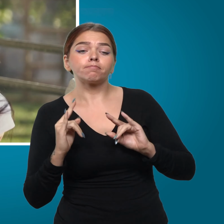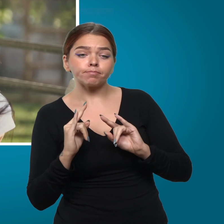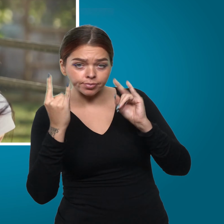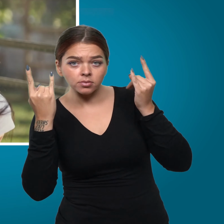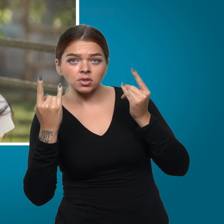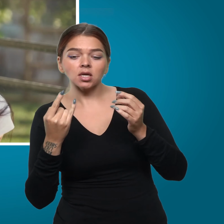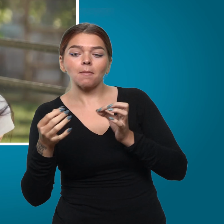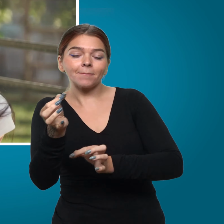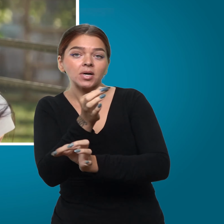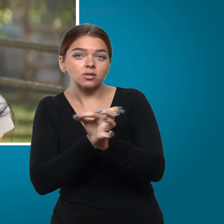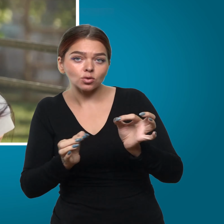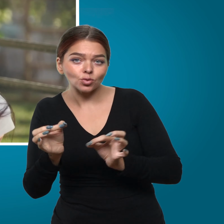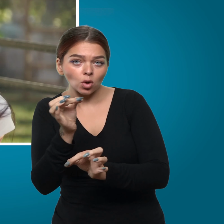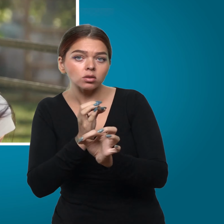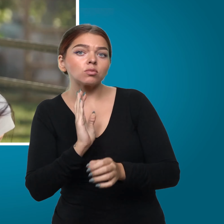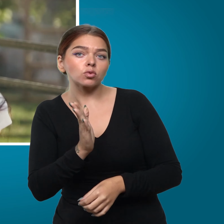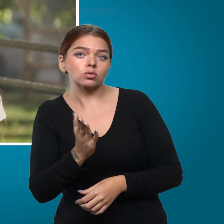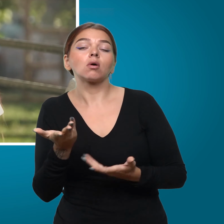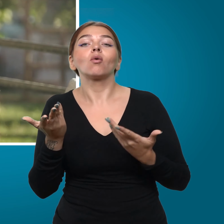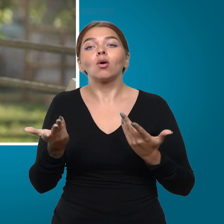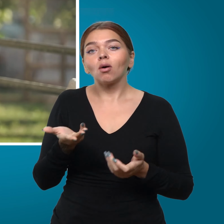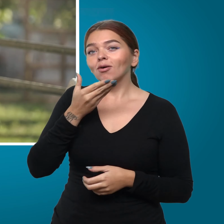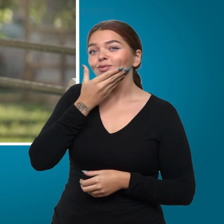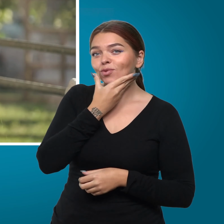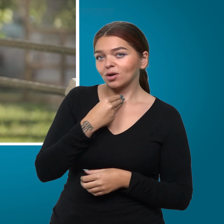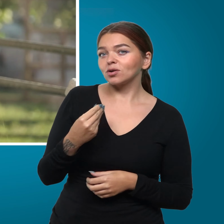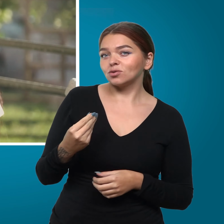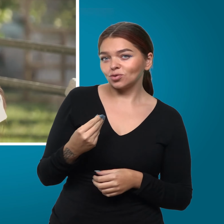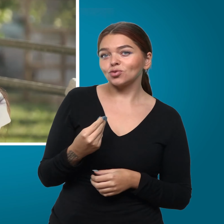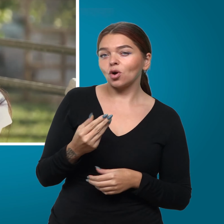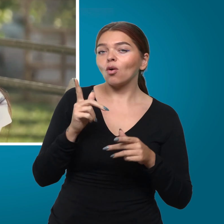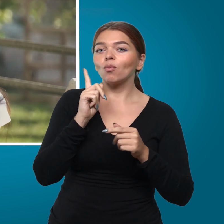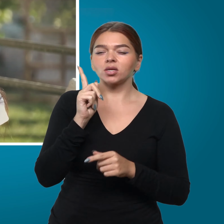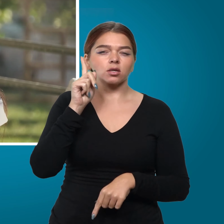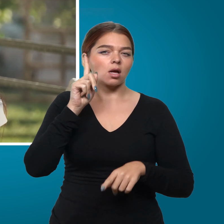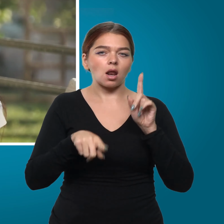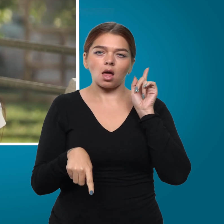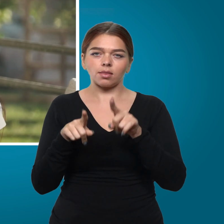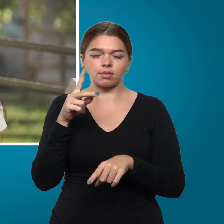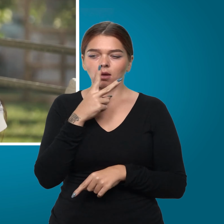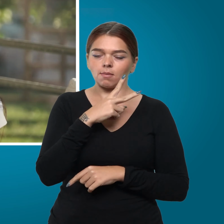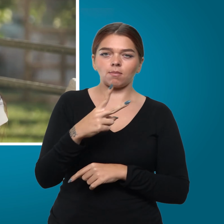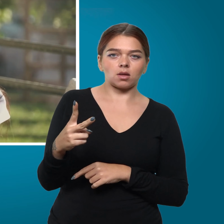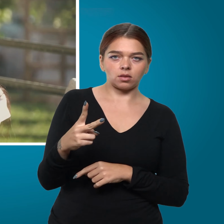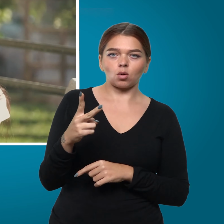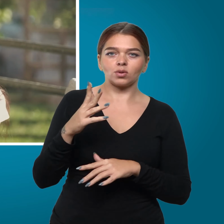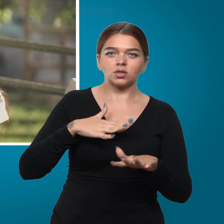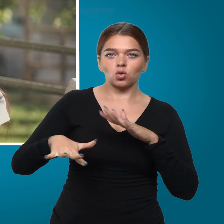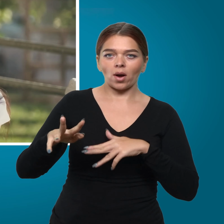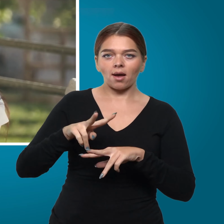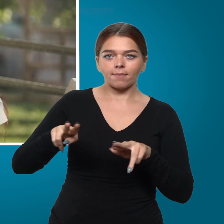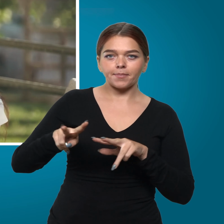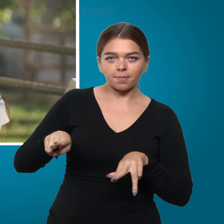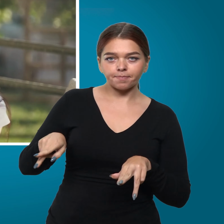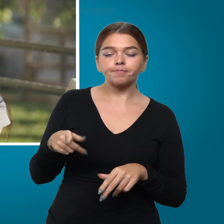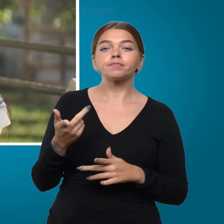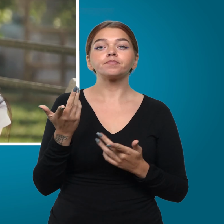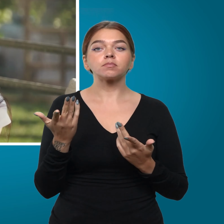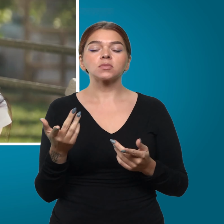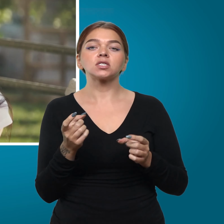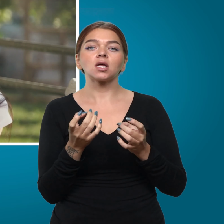laikiniai paaugliai per anksti subręsta. Aš kaip atsimenu save, nu tai tikrai, ir savo sesį, ypač savo sesį, jinai iki 13 medžiais